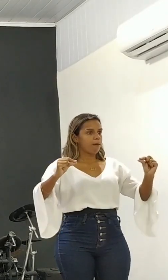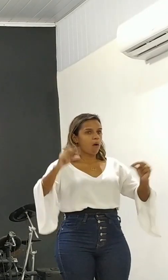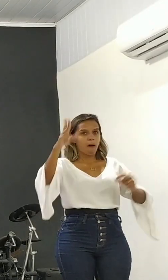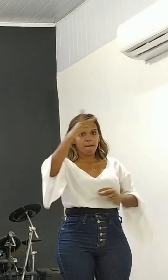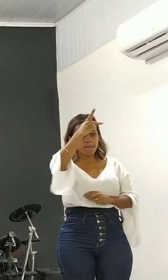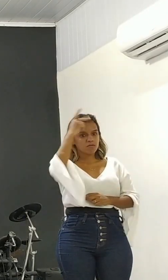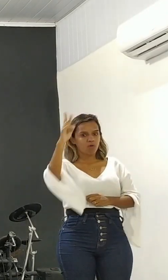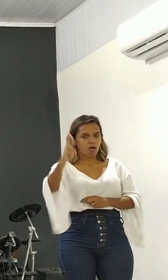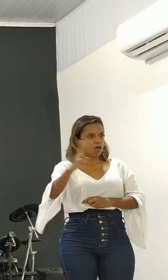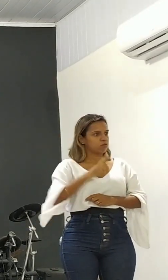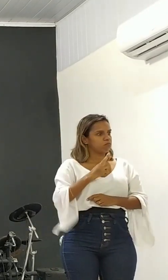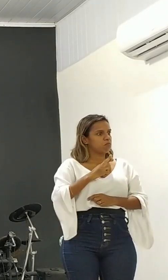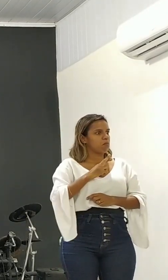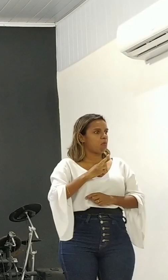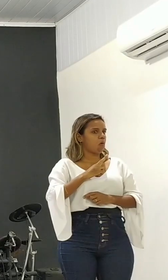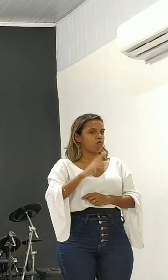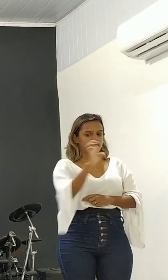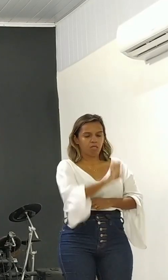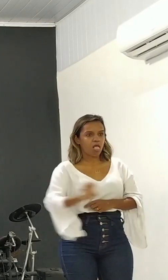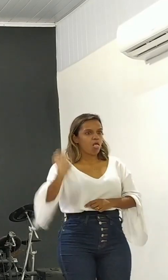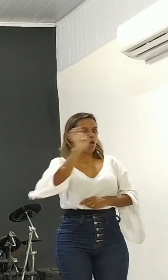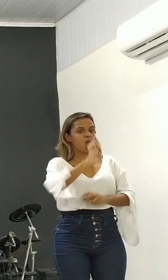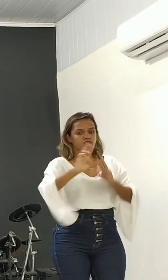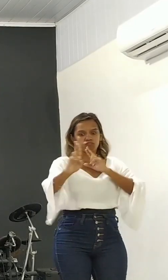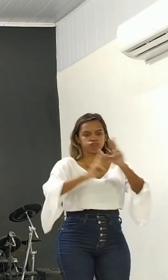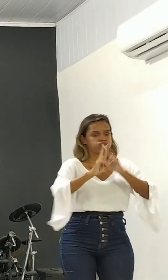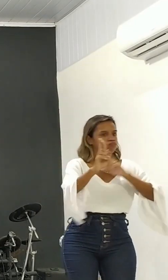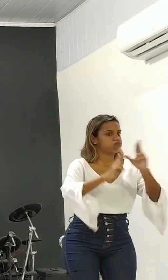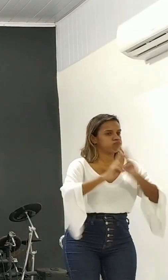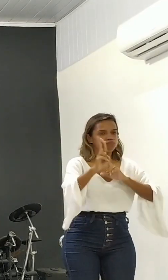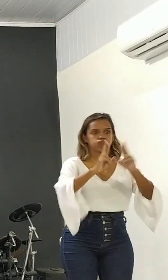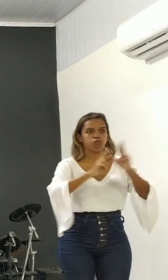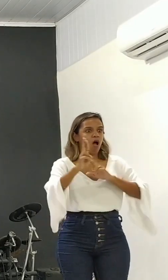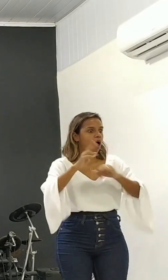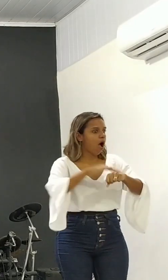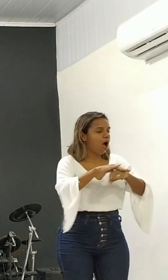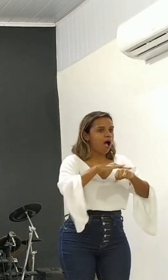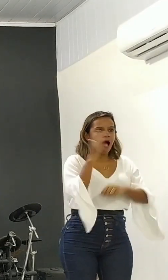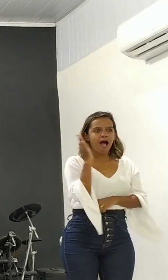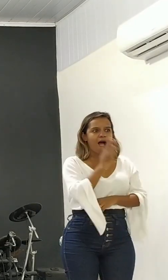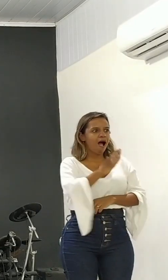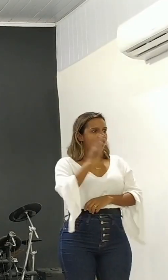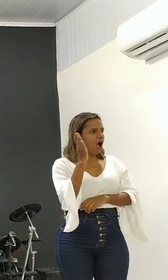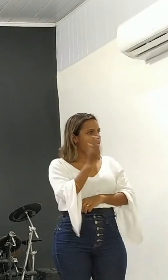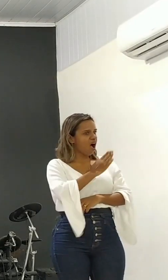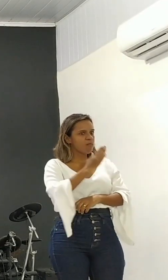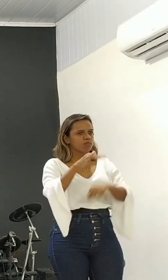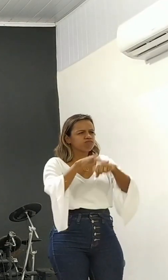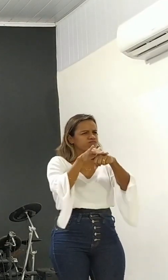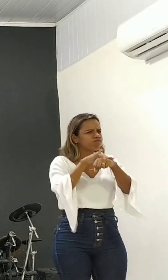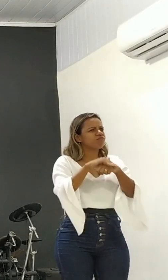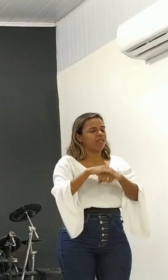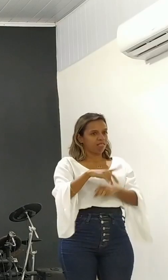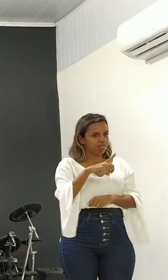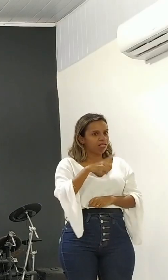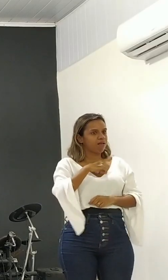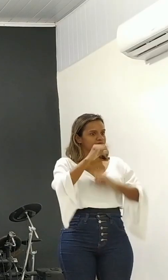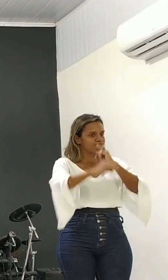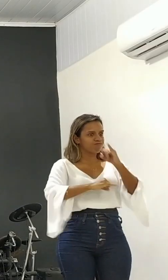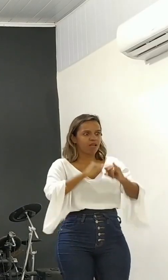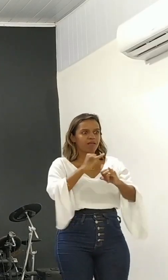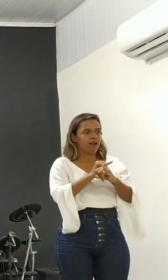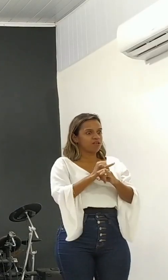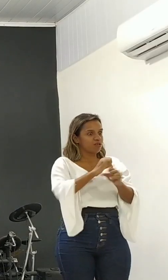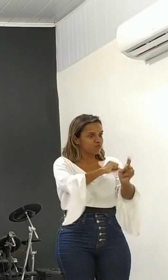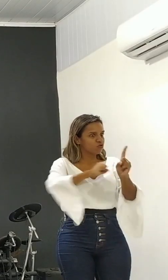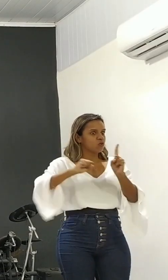Estados Unidos, na Europa, né? As pessoas conversam pela internet, há muita conversa na internet. Então,